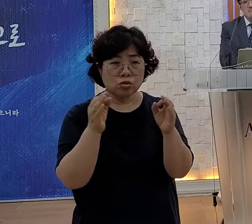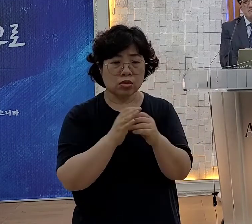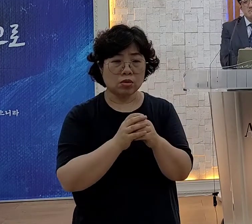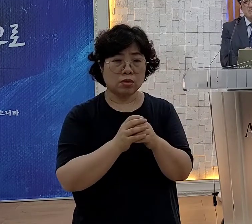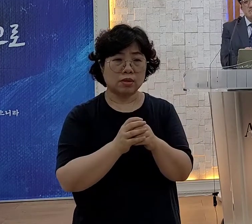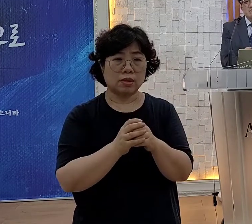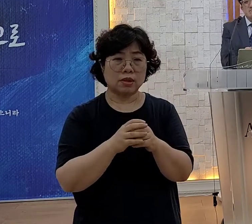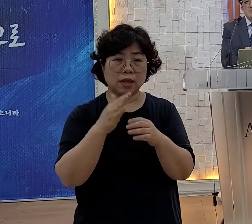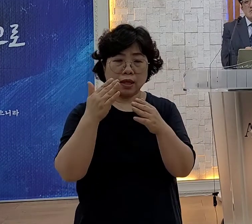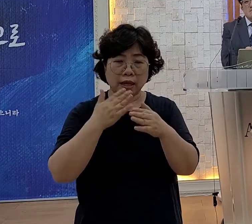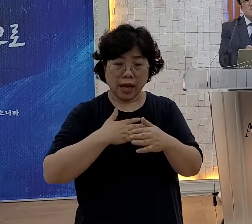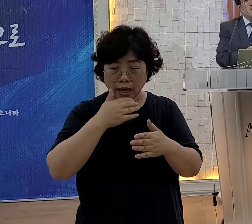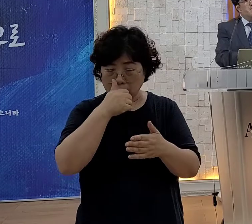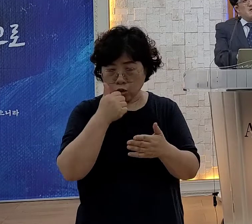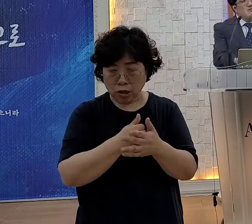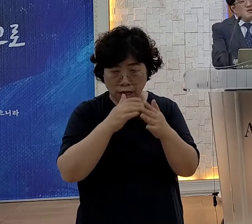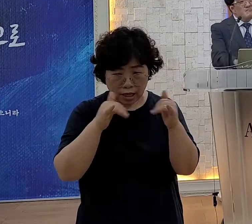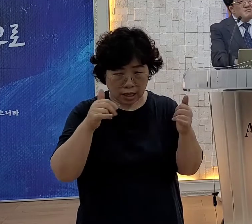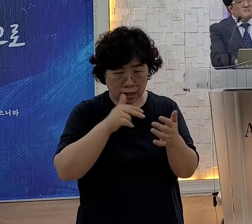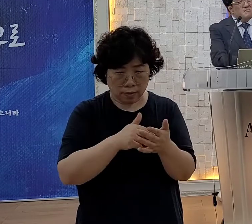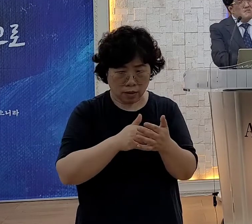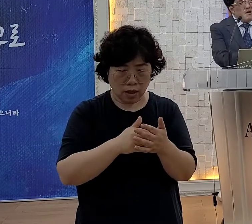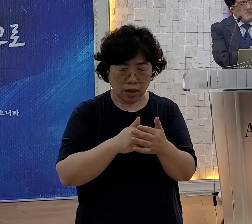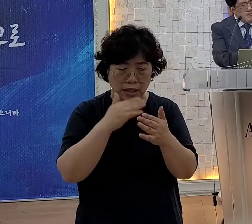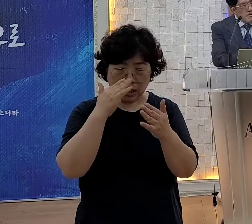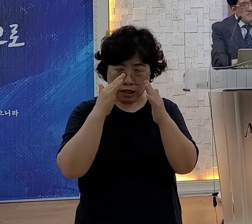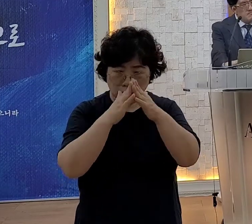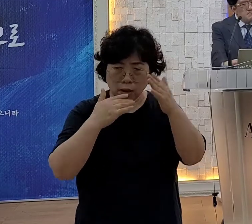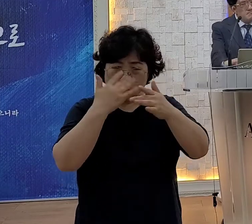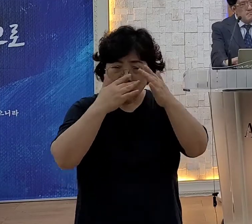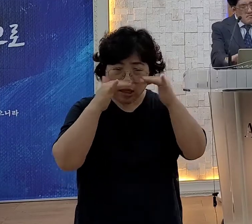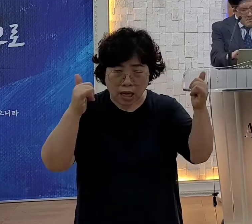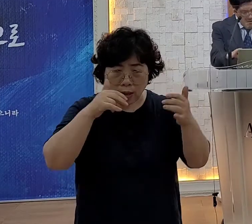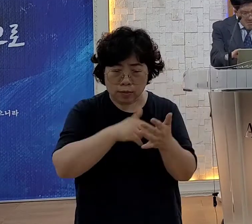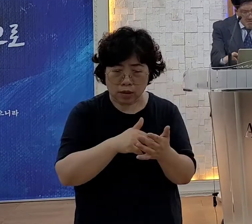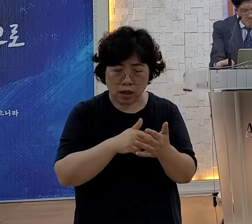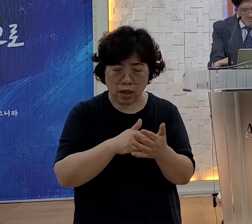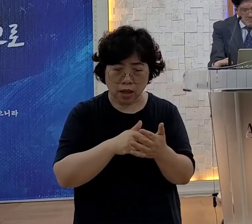톨스토이처럼 그리고 집에 불난 사람처럼 살려달라.